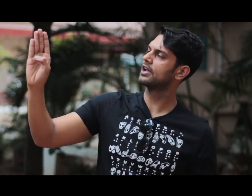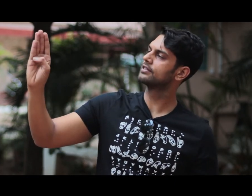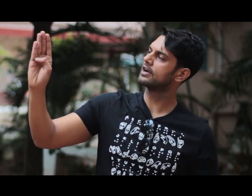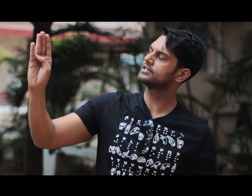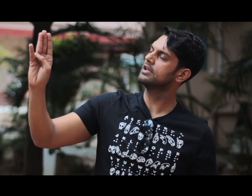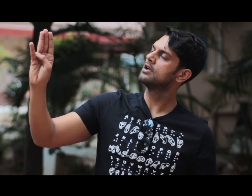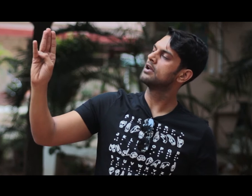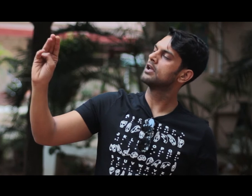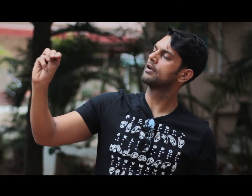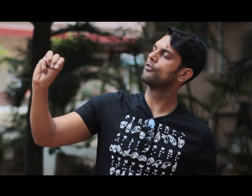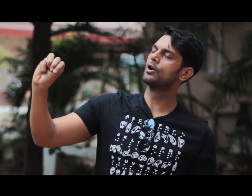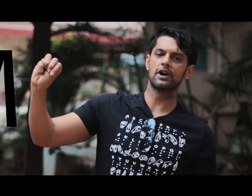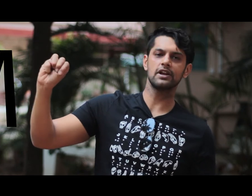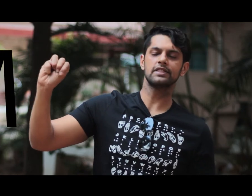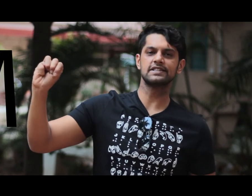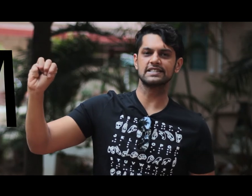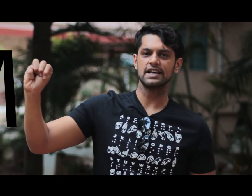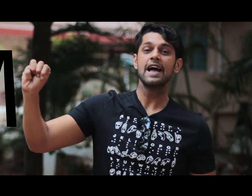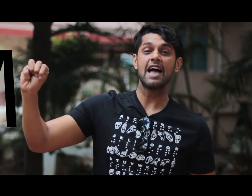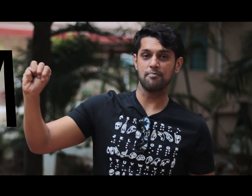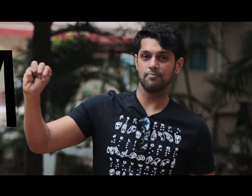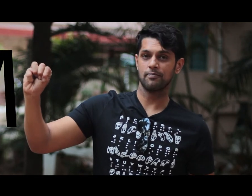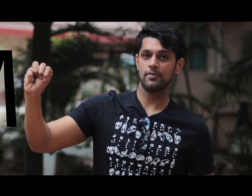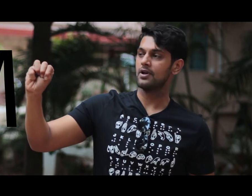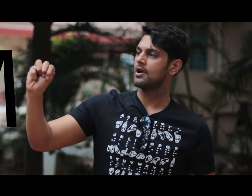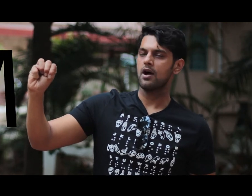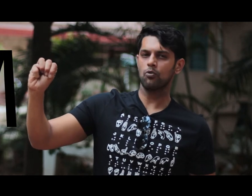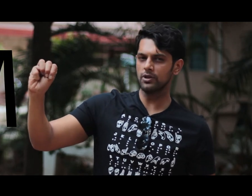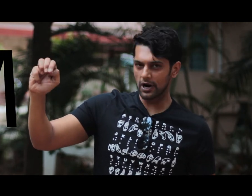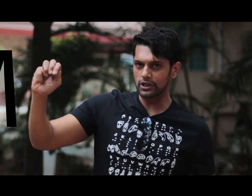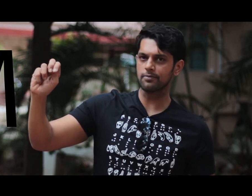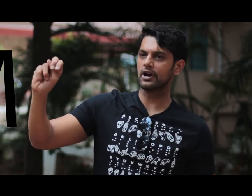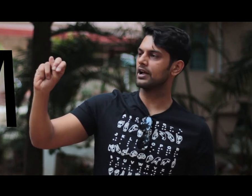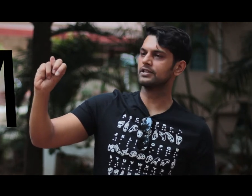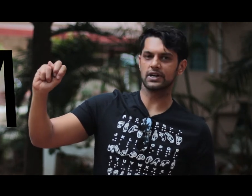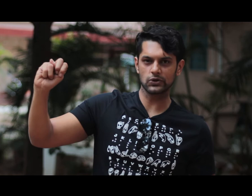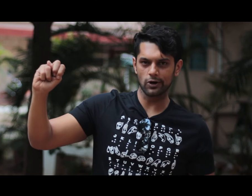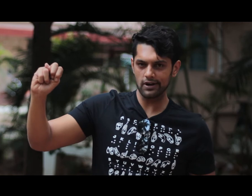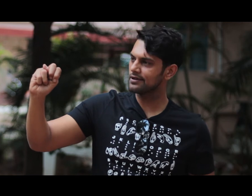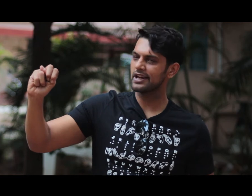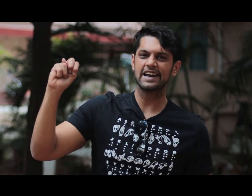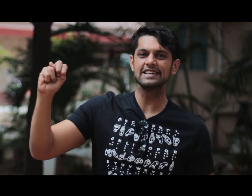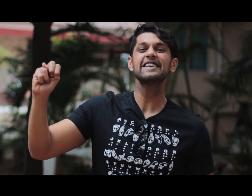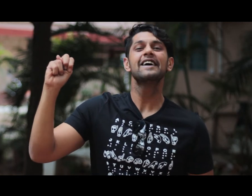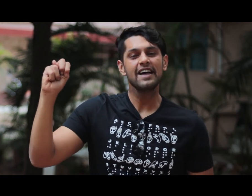ಹಿಂಗೆ ತಾಕ್ಸಿ ಹಿಂಗೆ ಫೋಲ್ಡ್ ಮಾಡಿದ್ರೆ ದಿಸ್ ಇಸ್ ಎಂ ಒಂದು ಬೆರಳು ನಿಮ್ಮ ಕಡೆಗೆ ಅದನ್ನು ಸರಿಸ್ಕೊಂಡ್ರೆ ಇಟ್ ಈಸ್